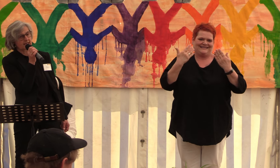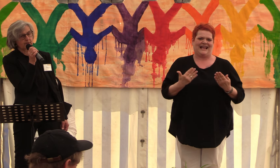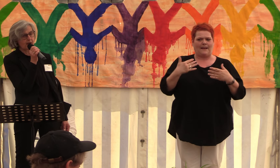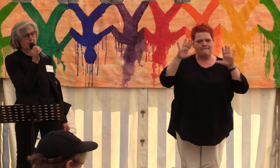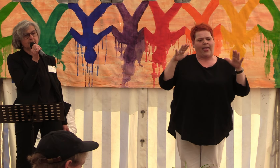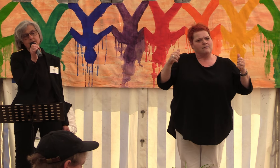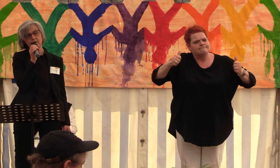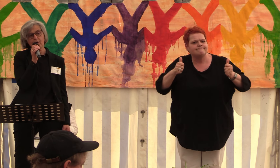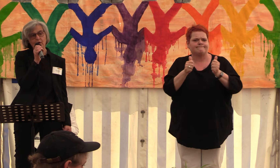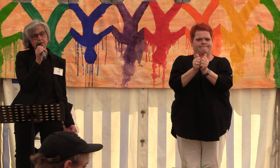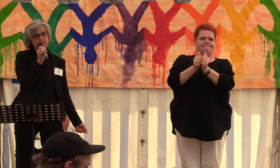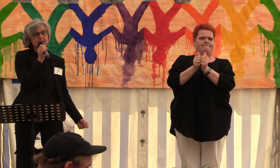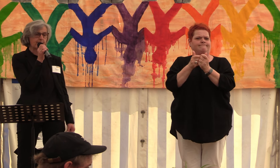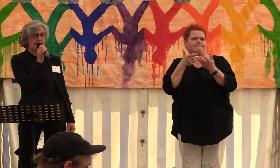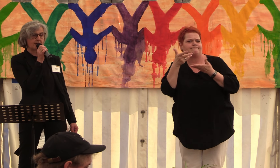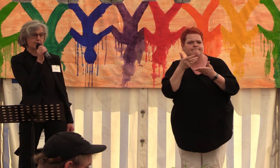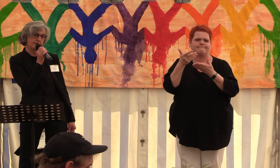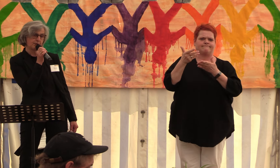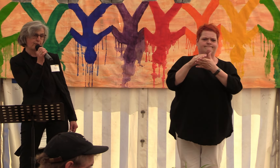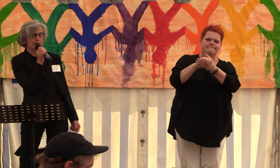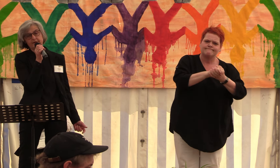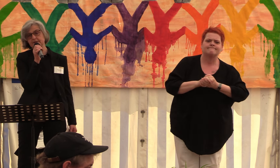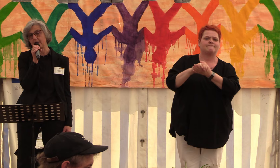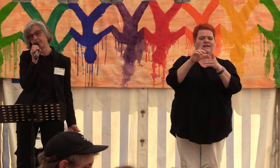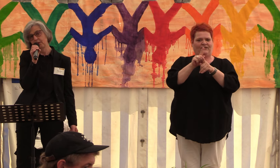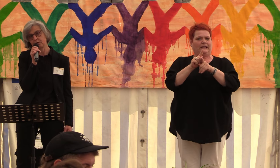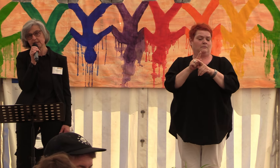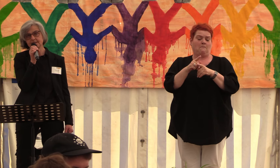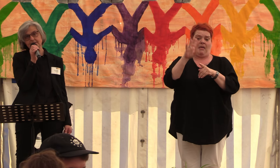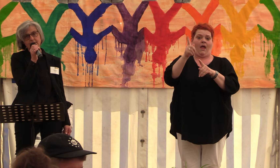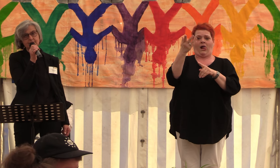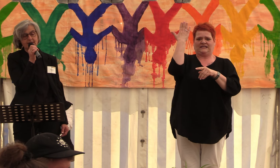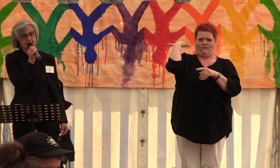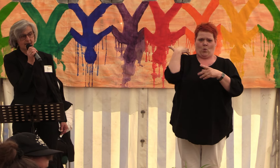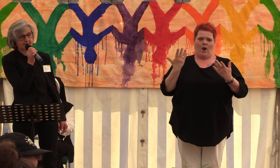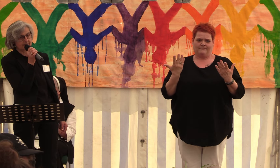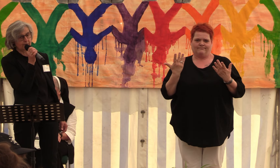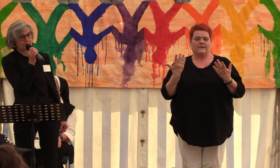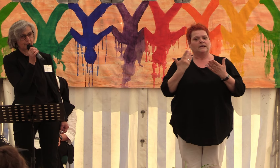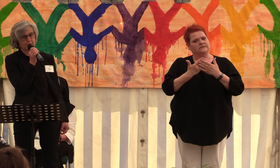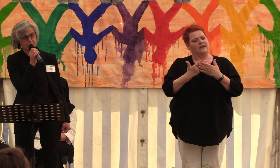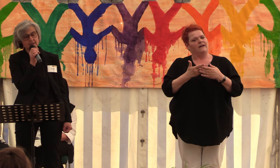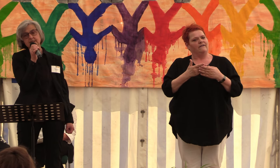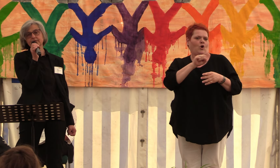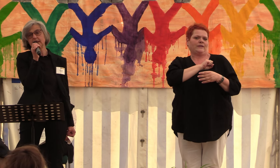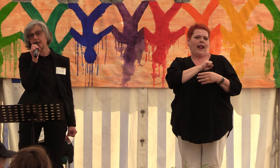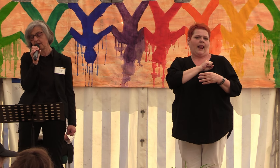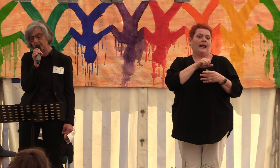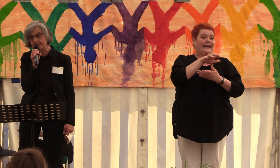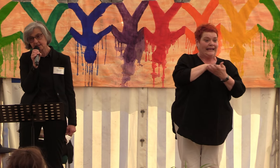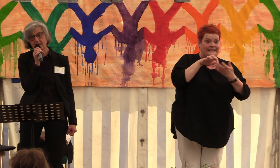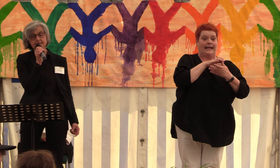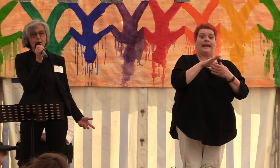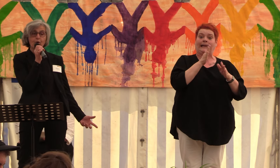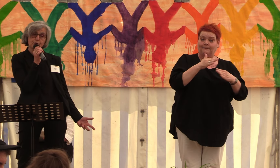enger zusammenarbeiten und zusammenhalten, wie es im Vorfeld war. Und das ist, denke ich, eine sehr wertvolle Geschichte, die wir hier